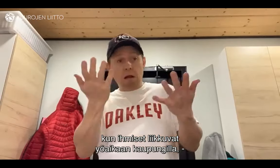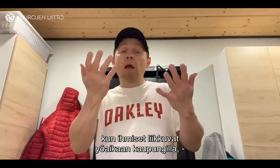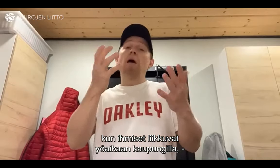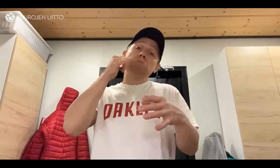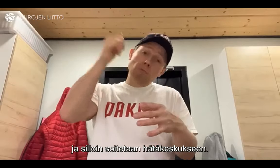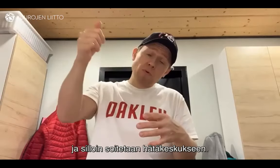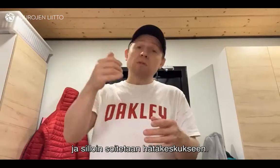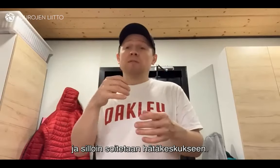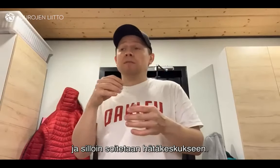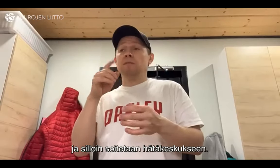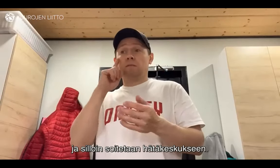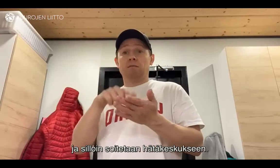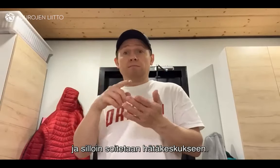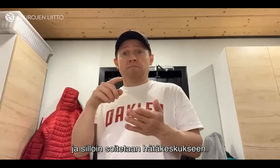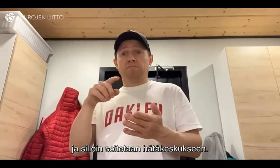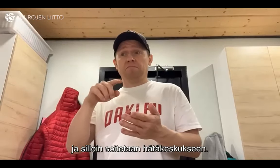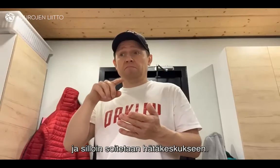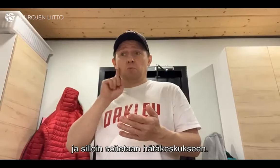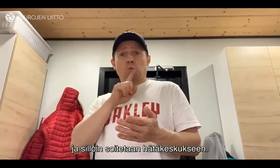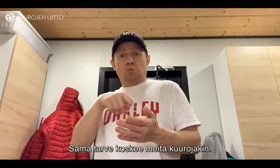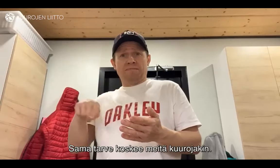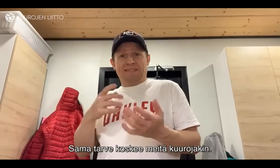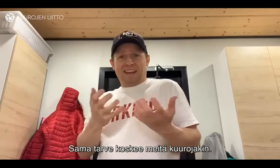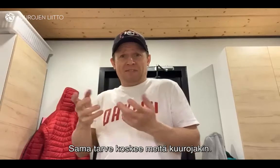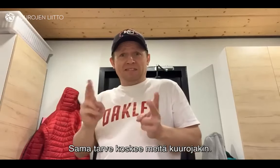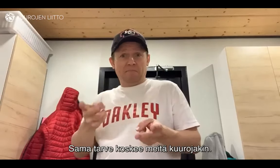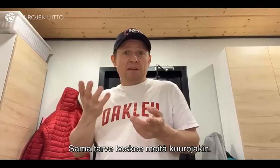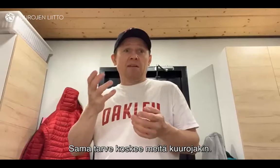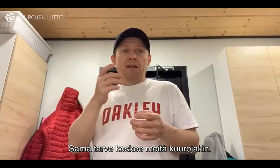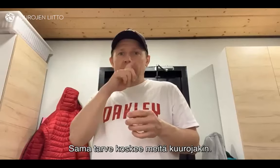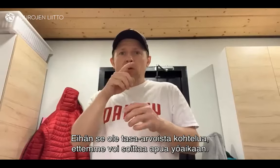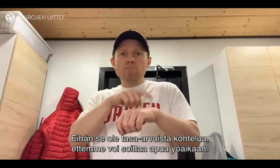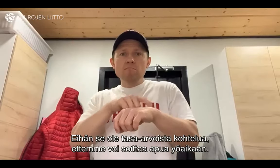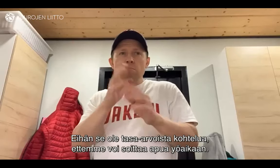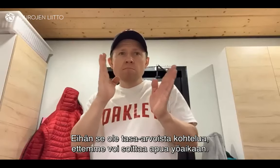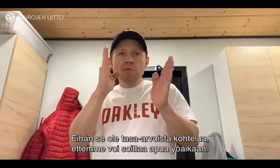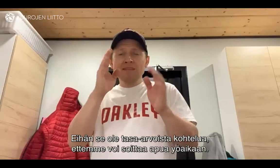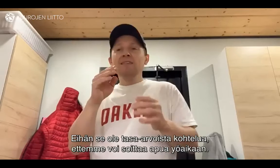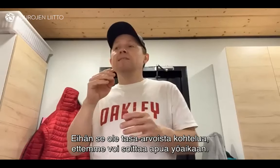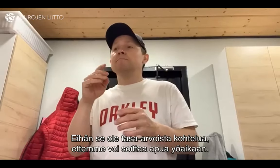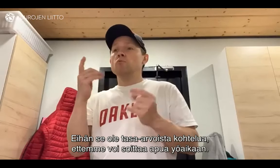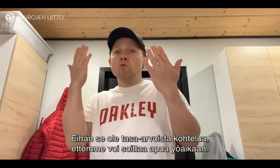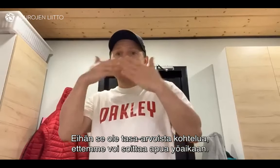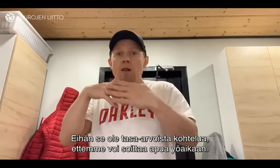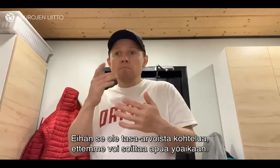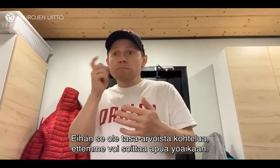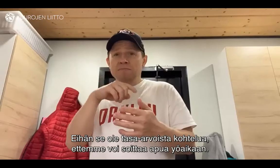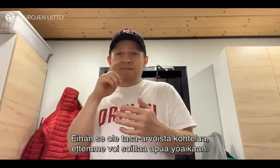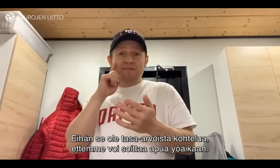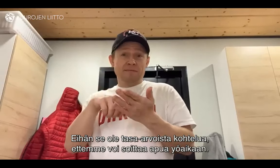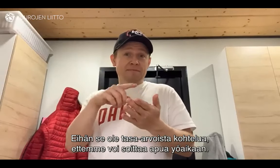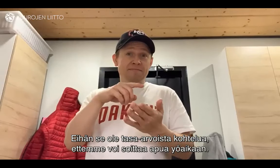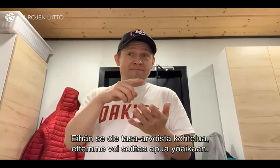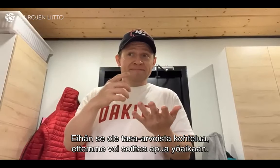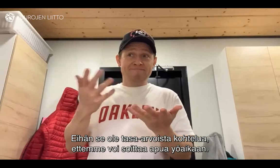kun ihmiset liikkuvat yöaikaan kaupungilla. Ja silloin soitetaan hätäkeskukseen. Sama tarve koskee meitä kuurojakin.